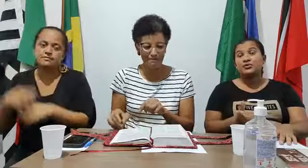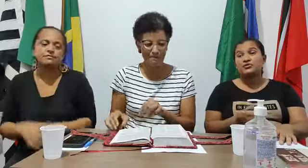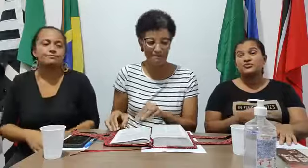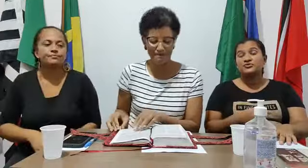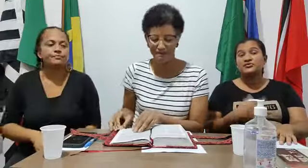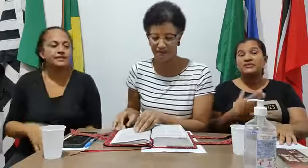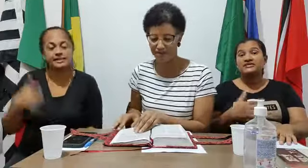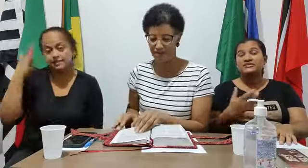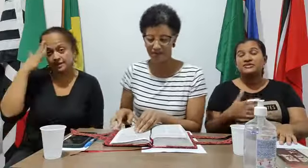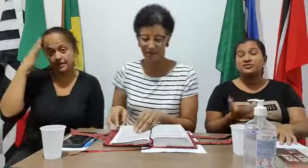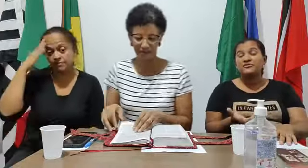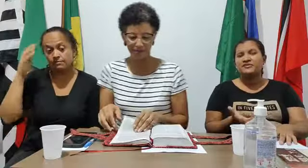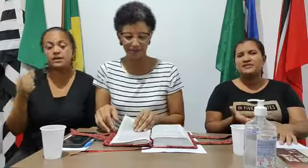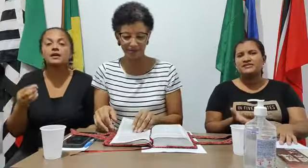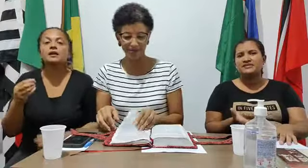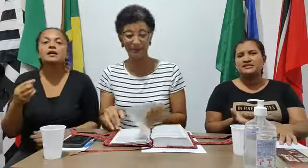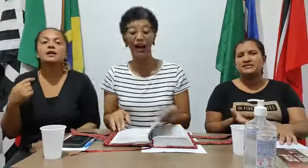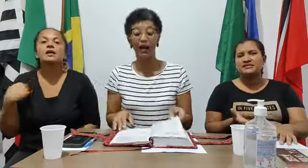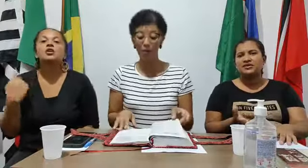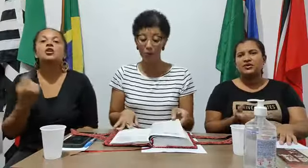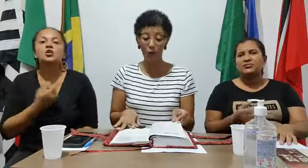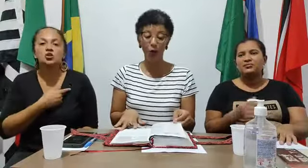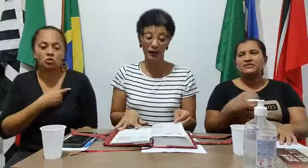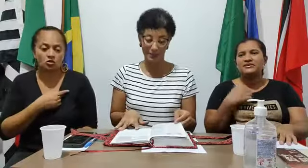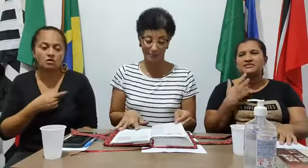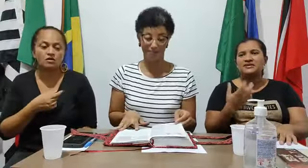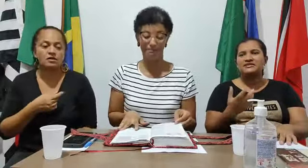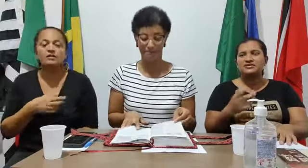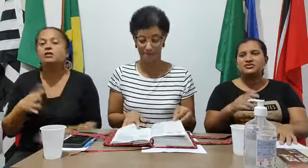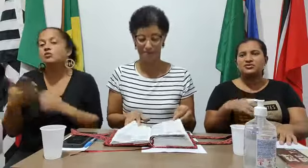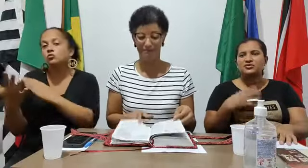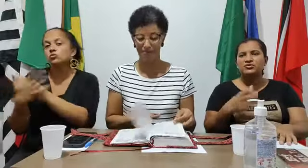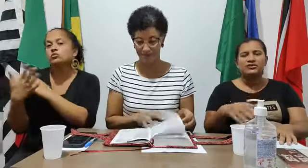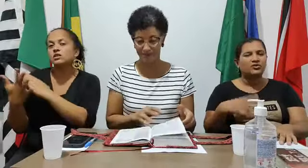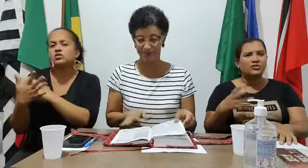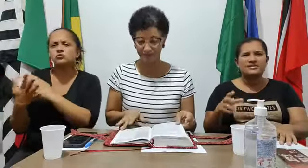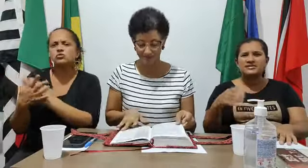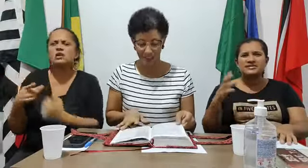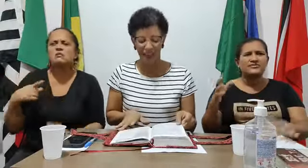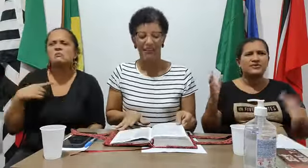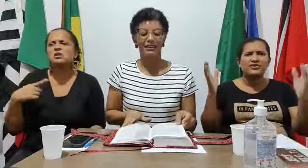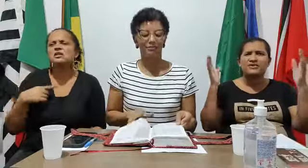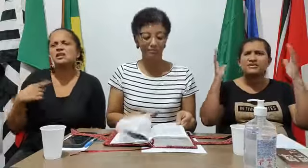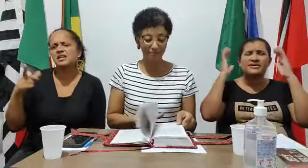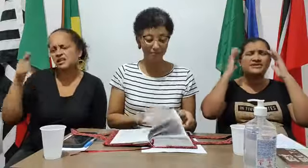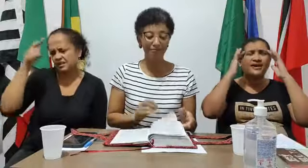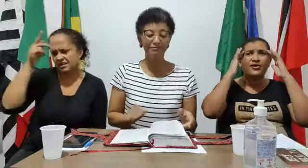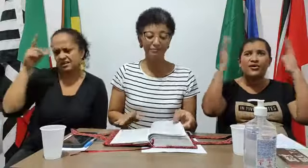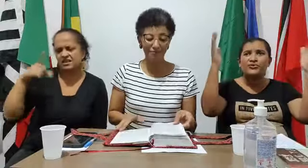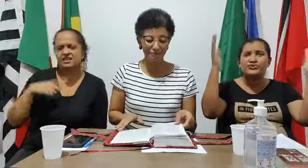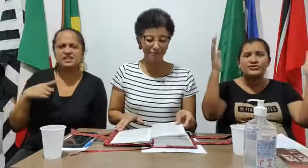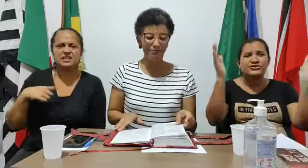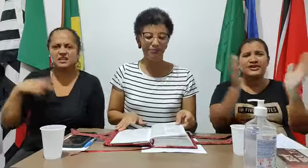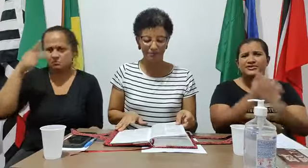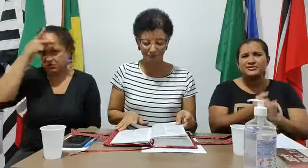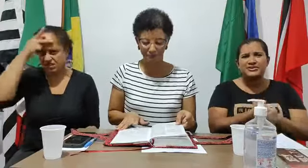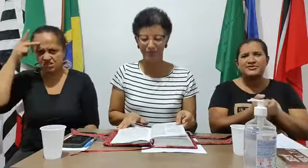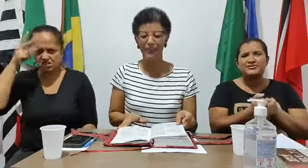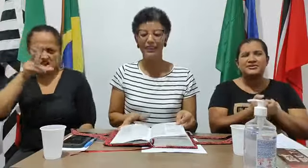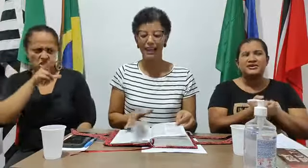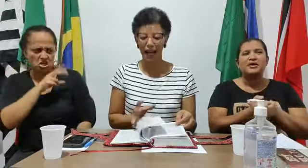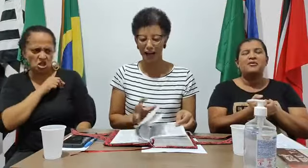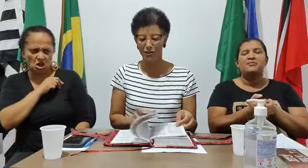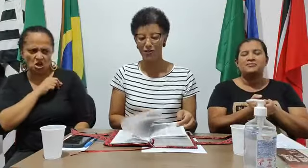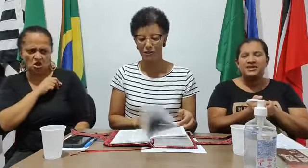nós somos nos blinda até de ofensas, né? Boa! Porque às vezes a gente escuta coisas assim que você fala, nossa, mas da onde tiraram